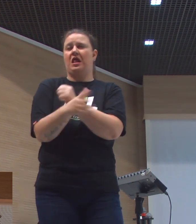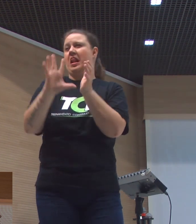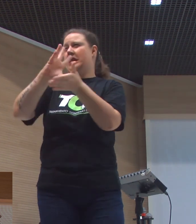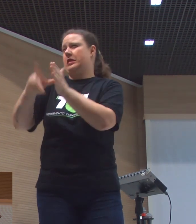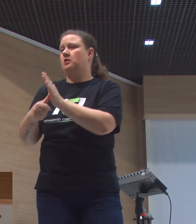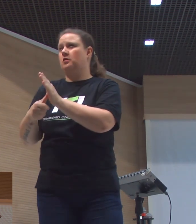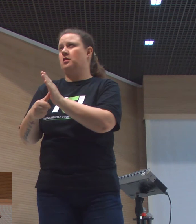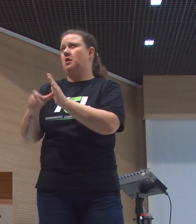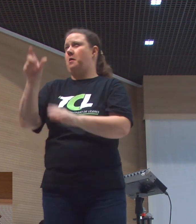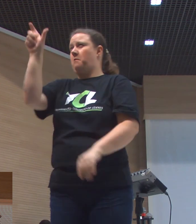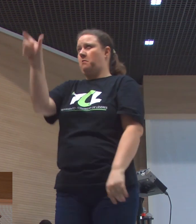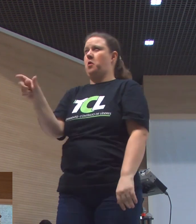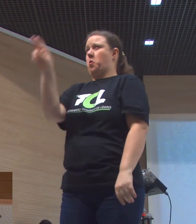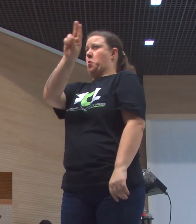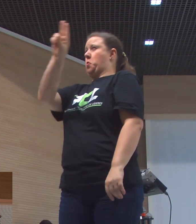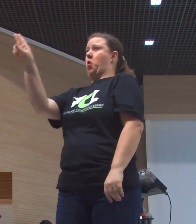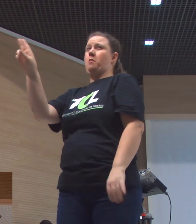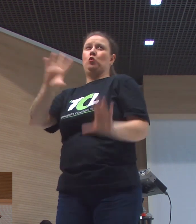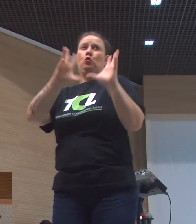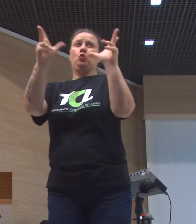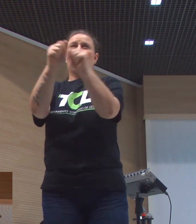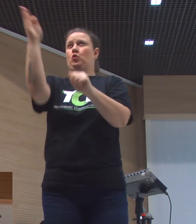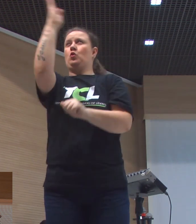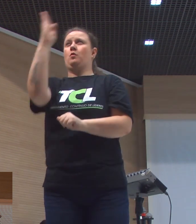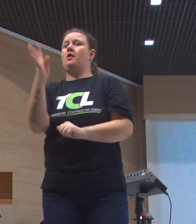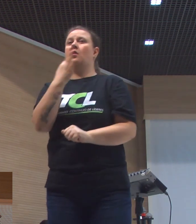De alguém que tem um nome conhecido.